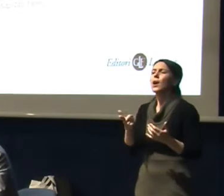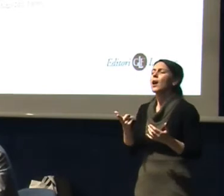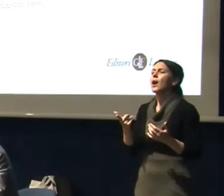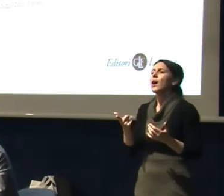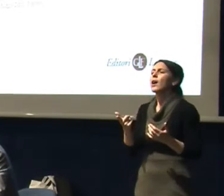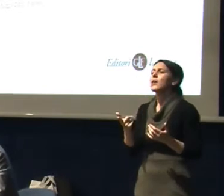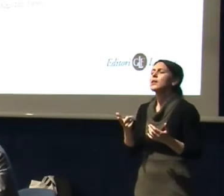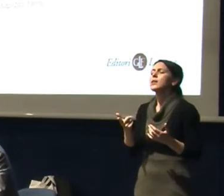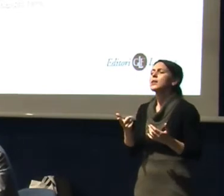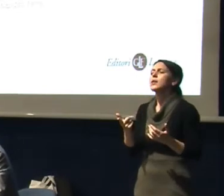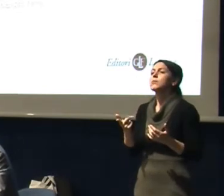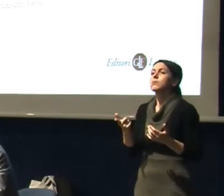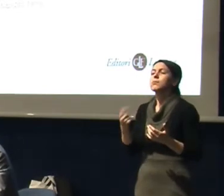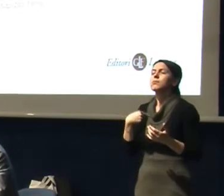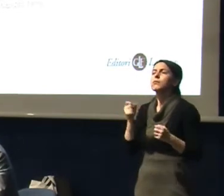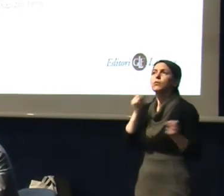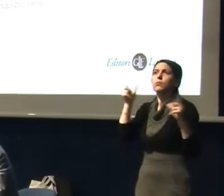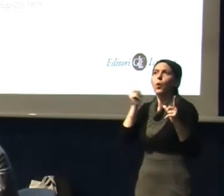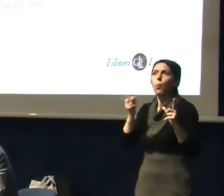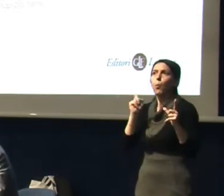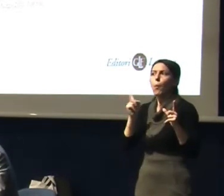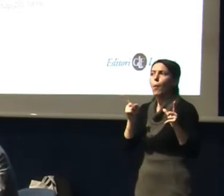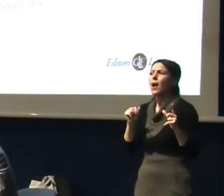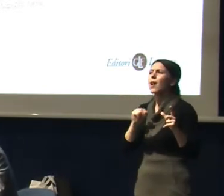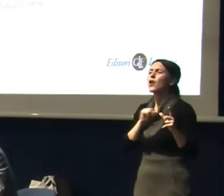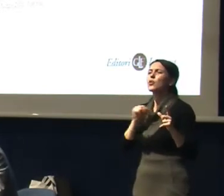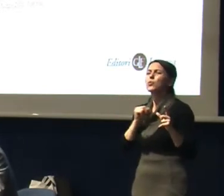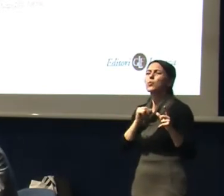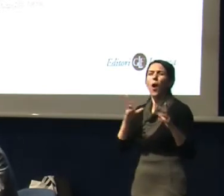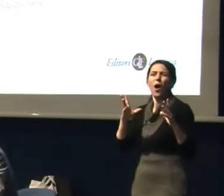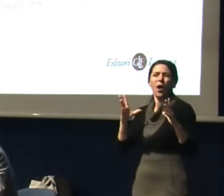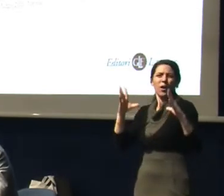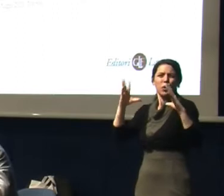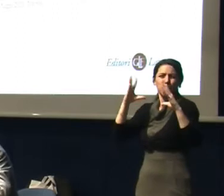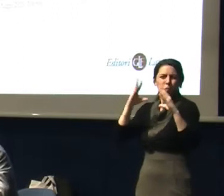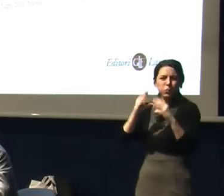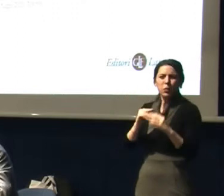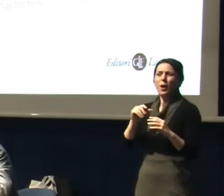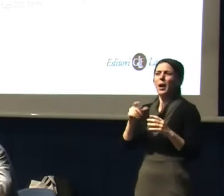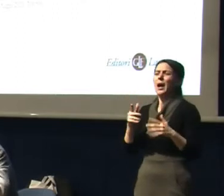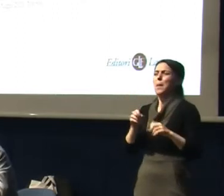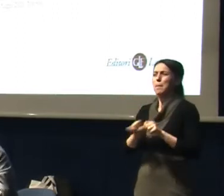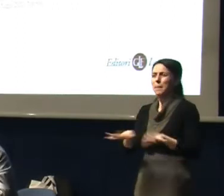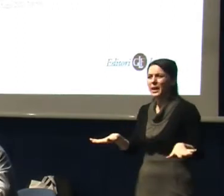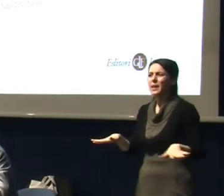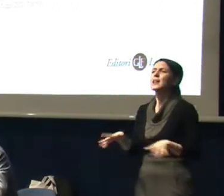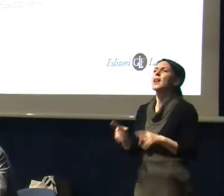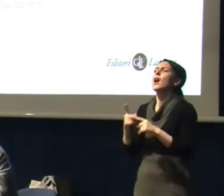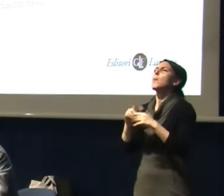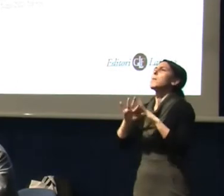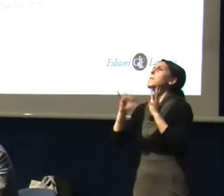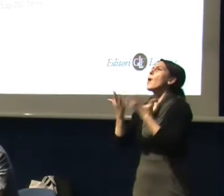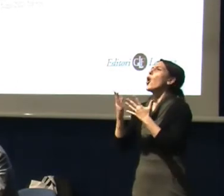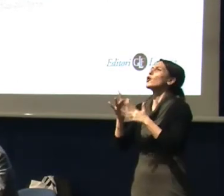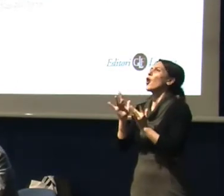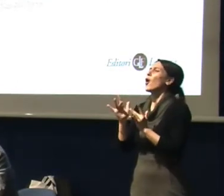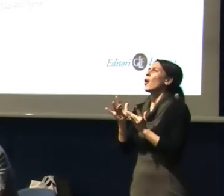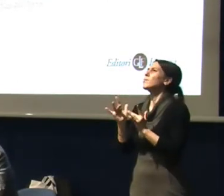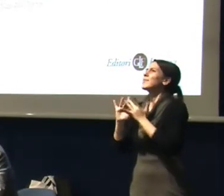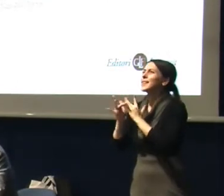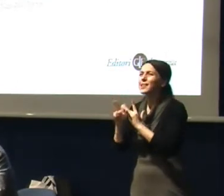parlava di crepuscolo dei media e soprattutto di mondo digitale che è destinato a cambiare la già cambiato a chi ha sovvertito